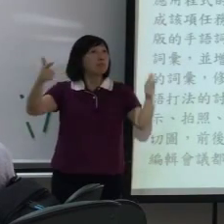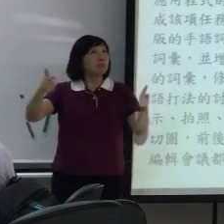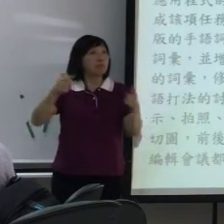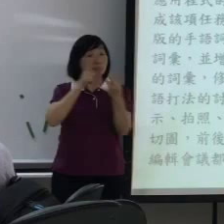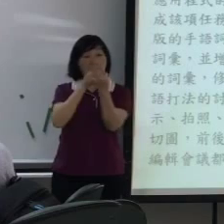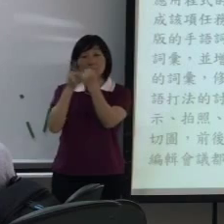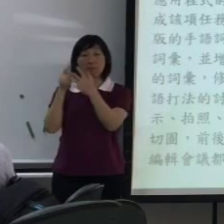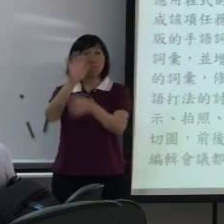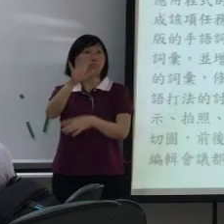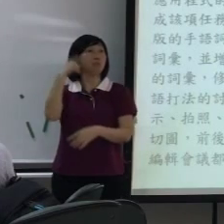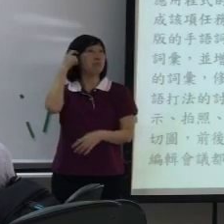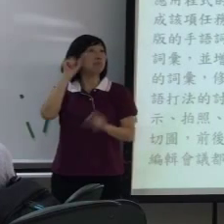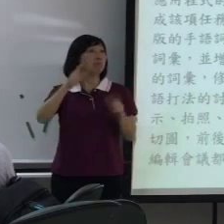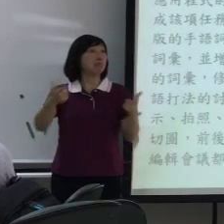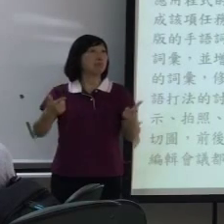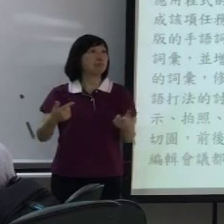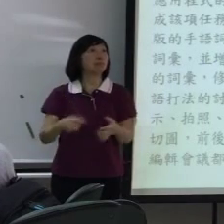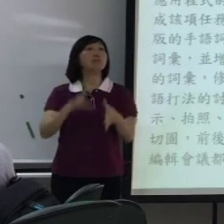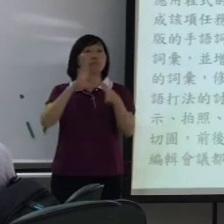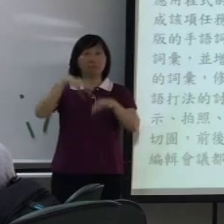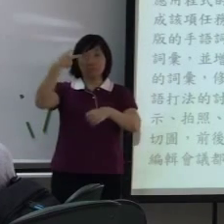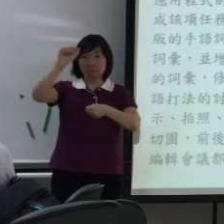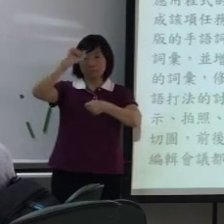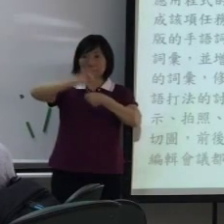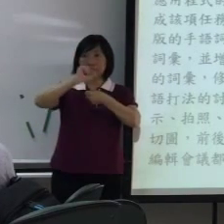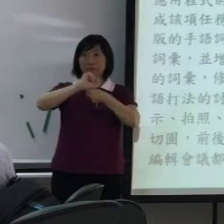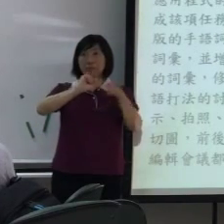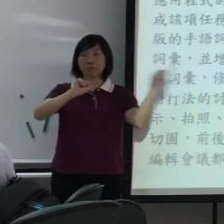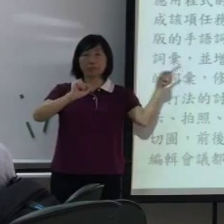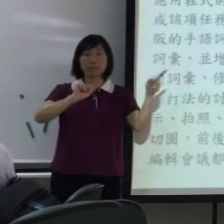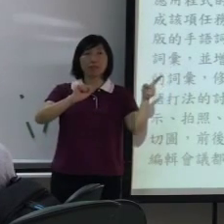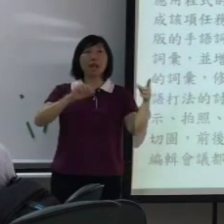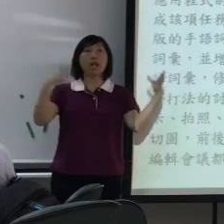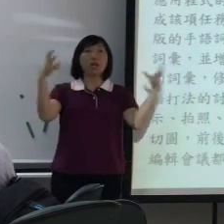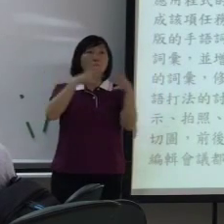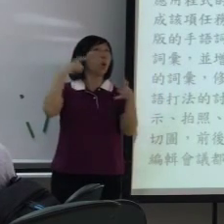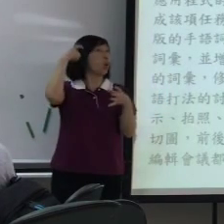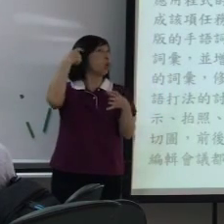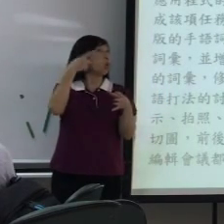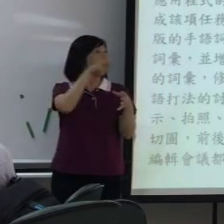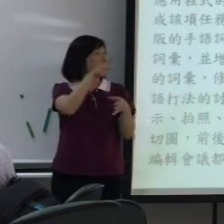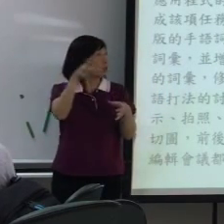啊，所以我们又增加了很多同义词，